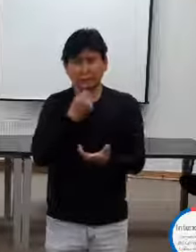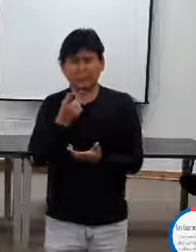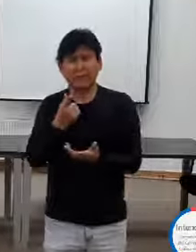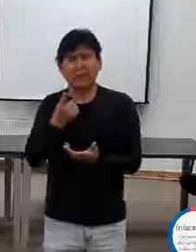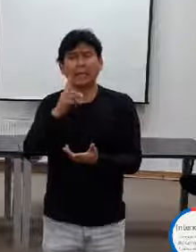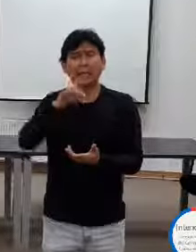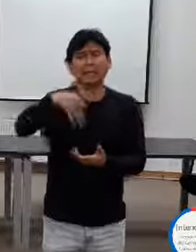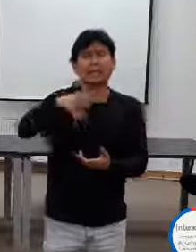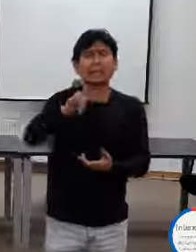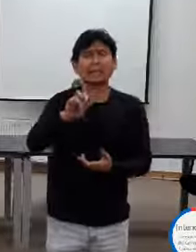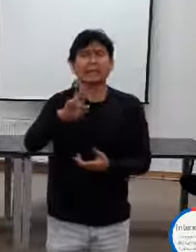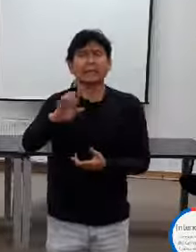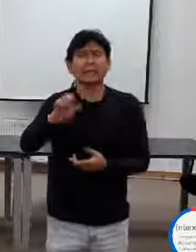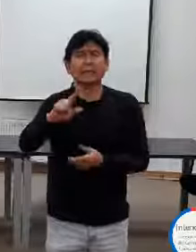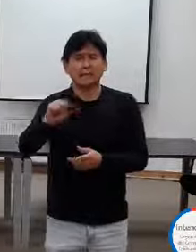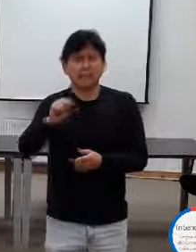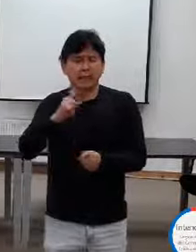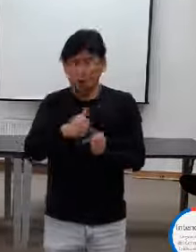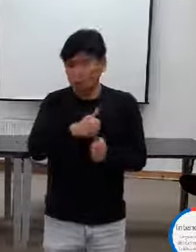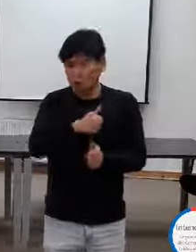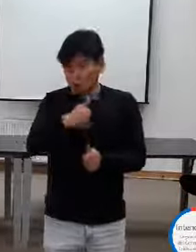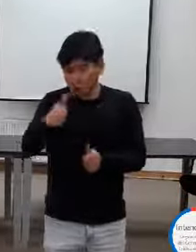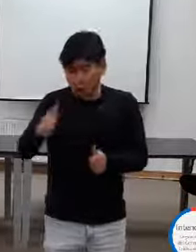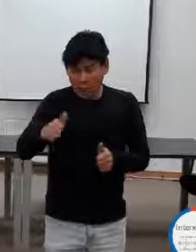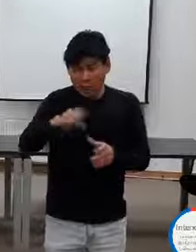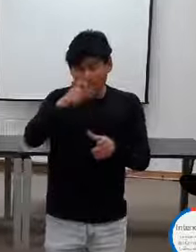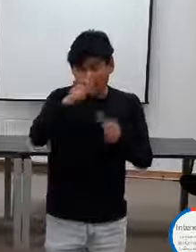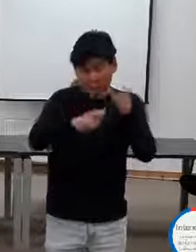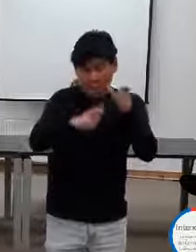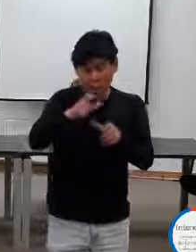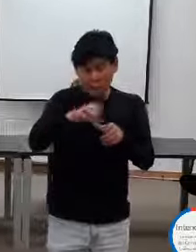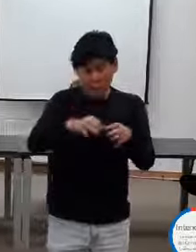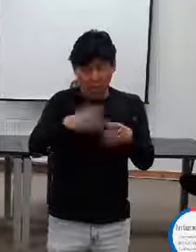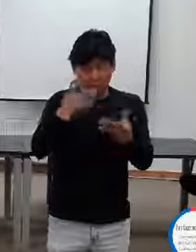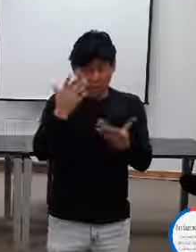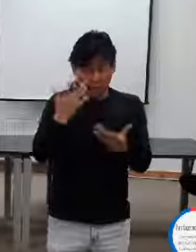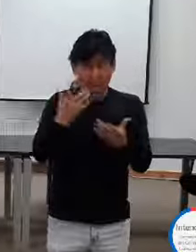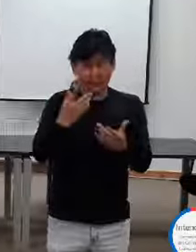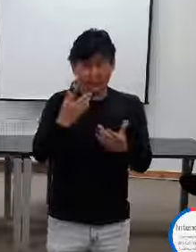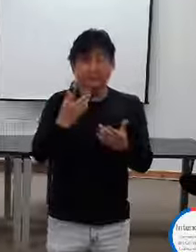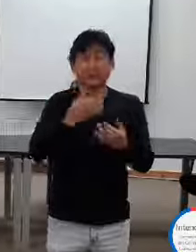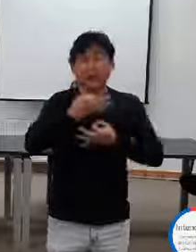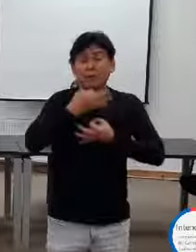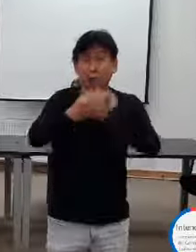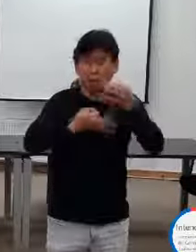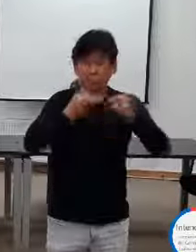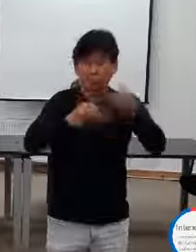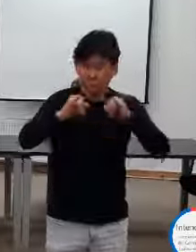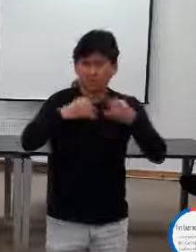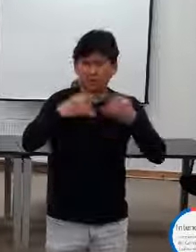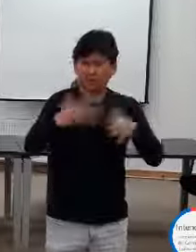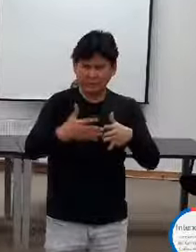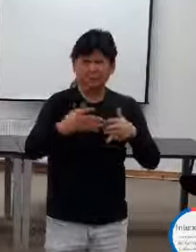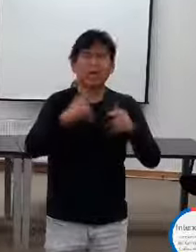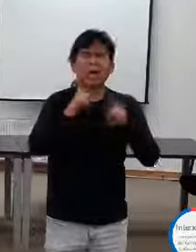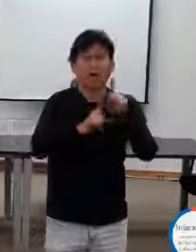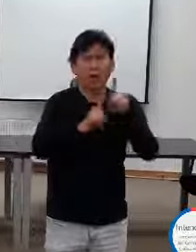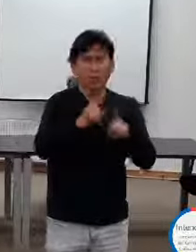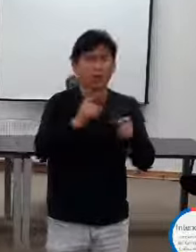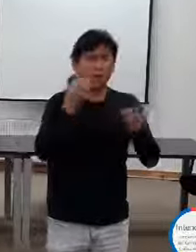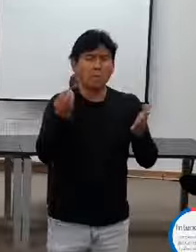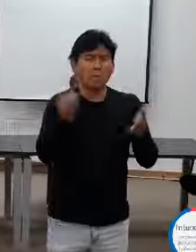porque no hemos tenido grandes hechos de connotación. Y todas estas personas, como dio respuesta hace unos días atrás al general, que ya son bastante cientos que van